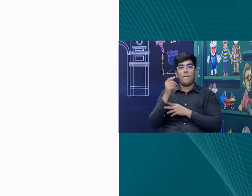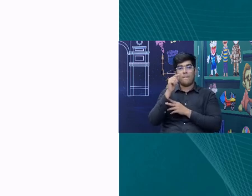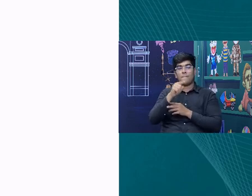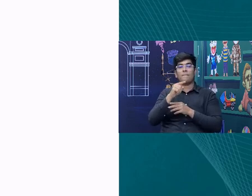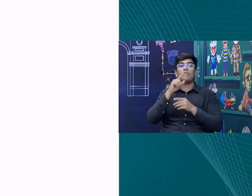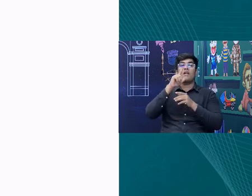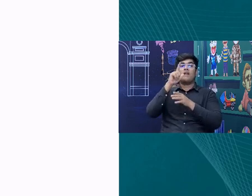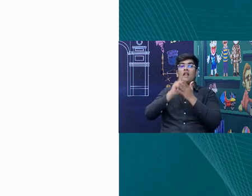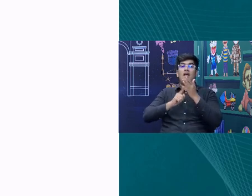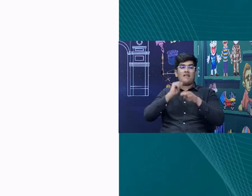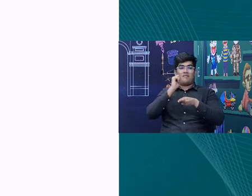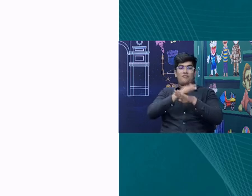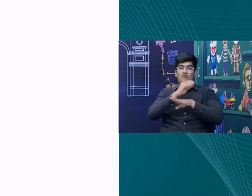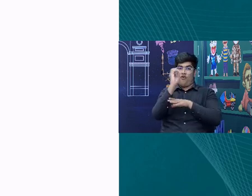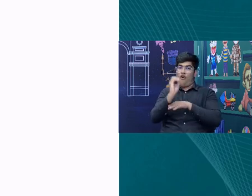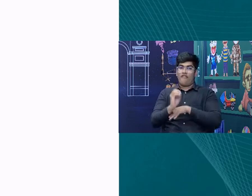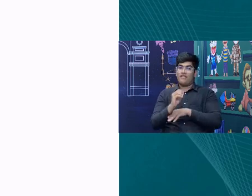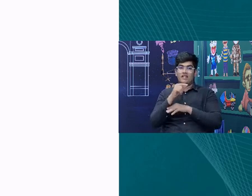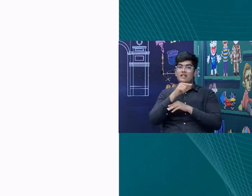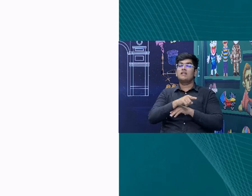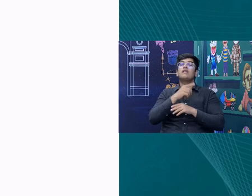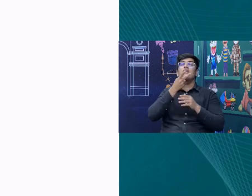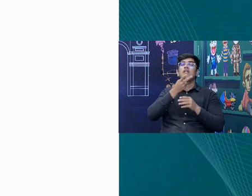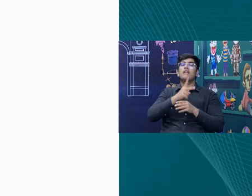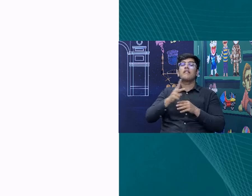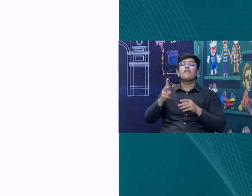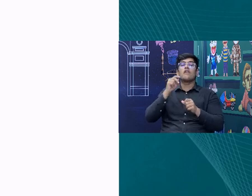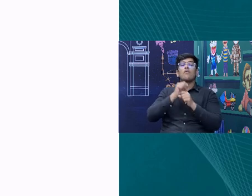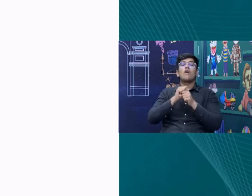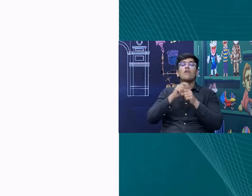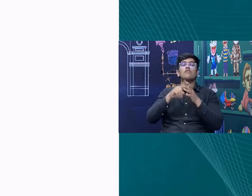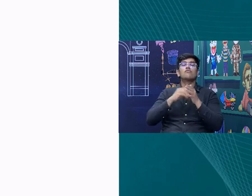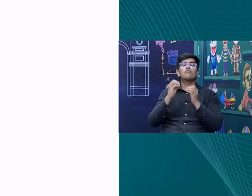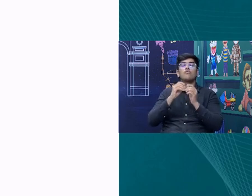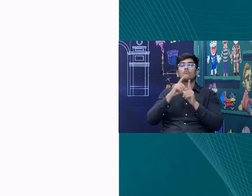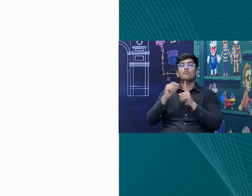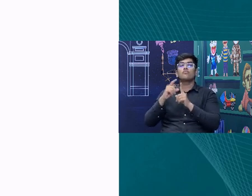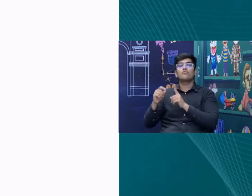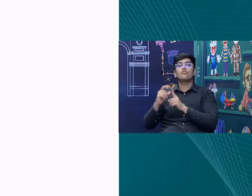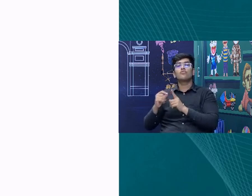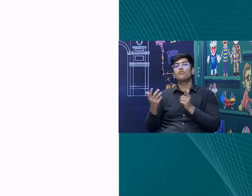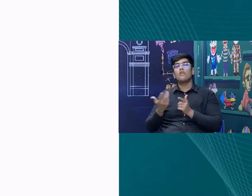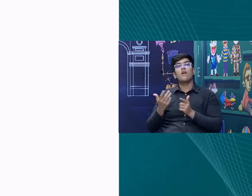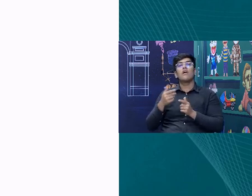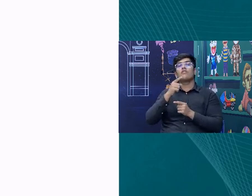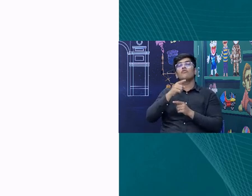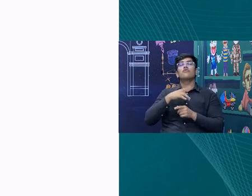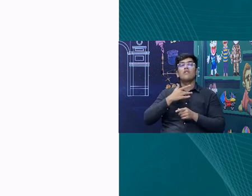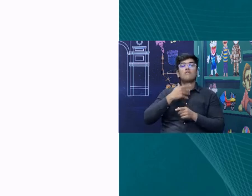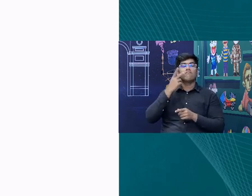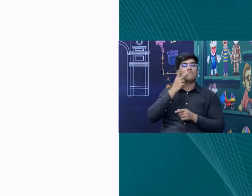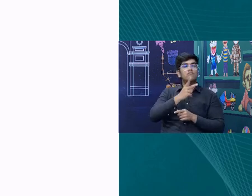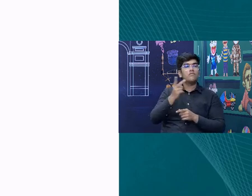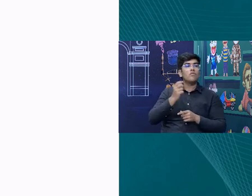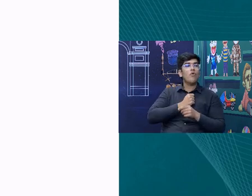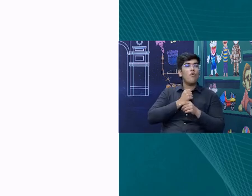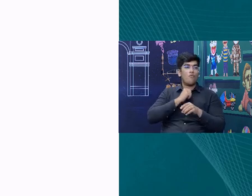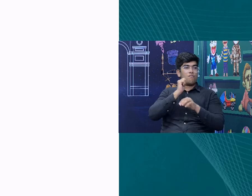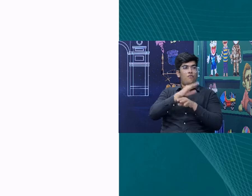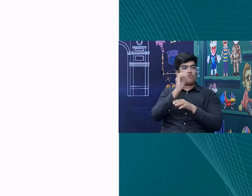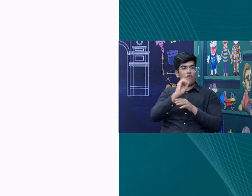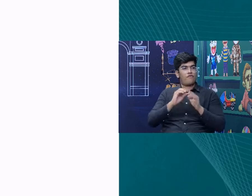किस-किस